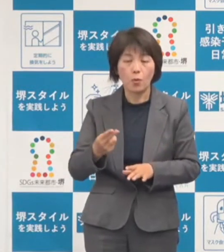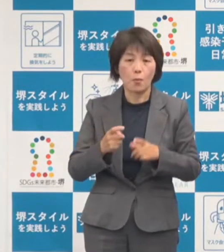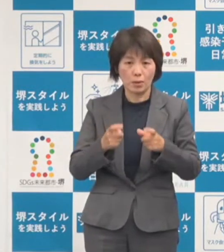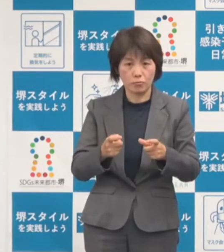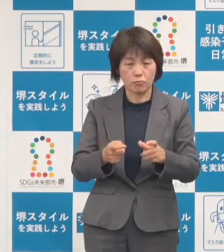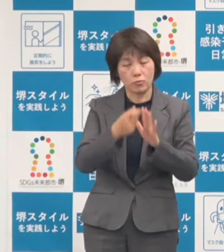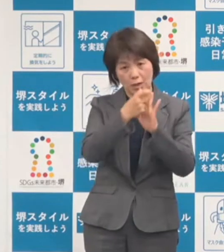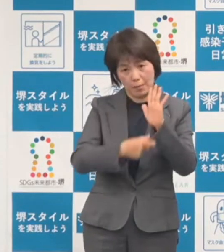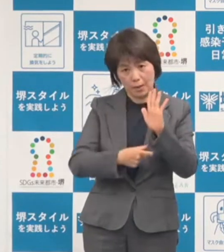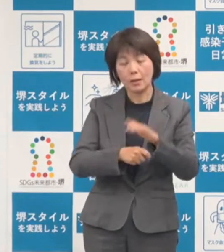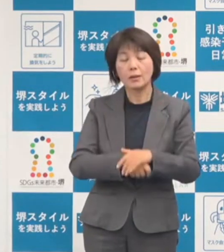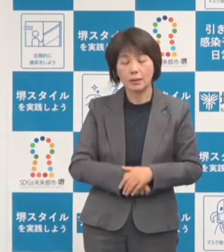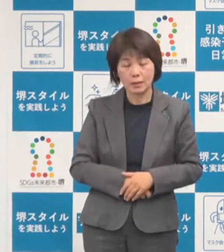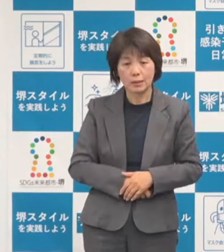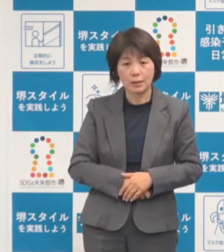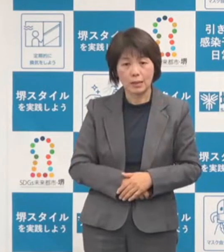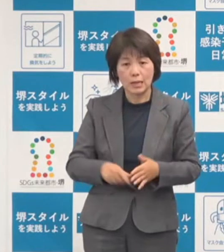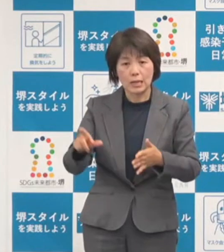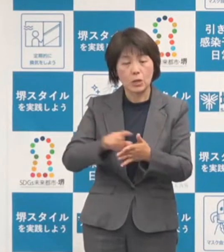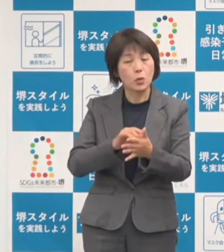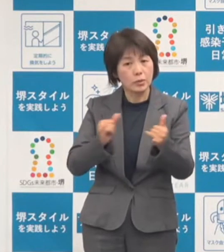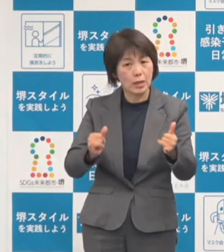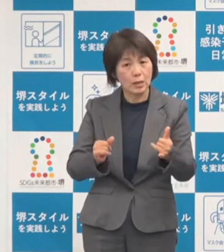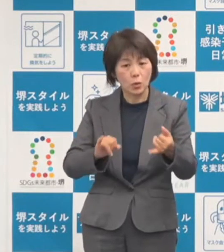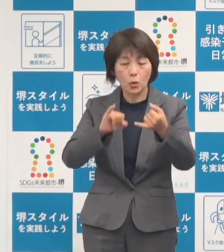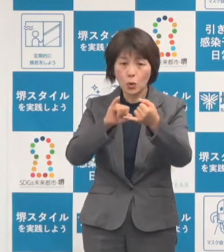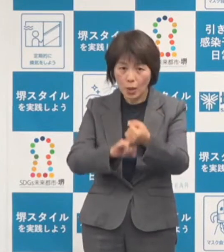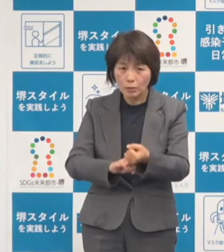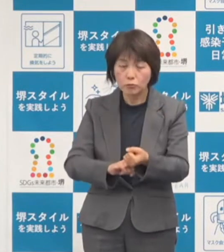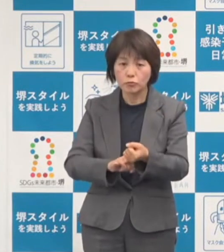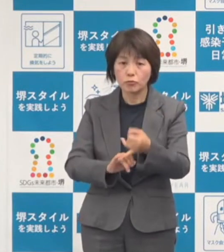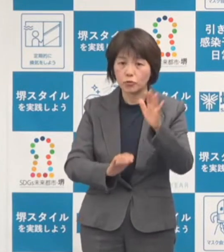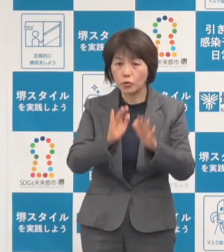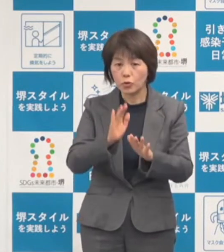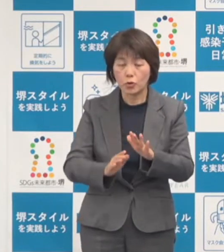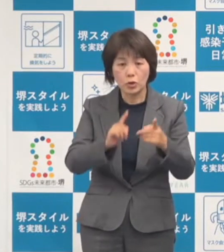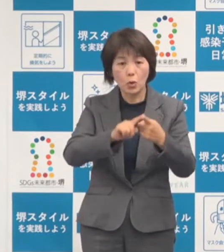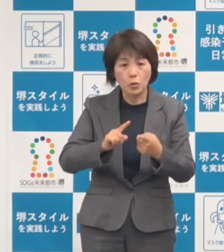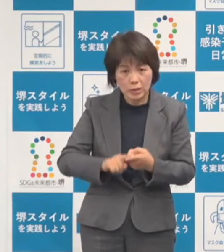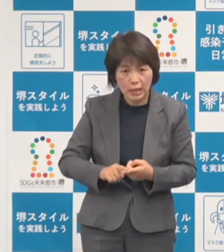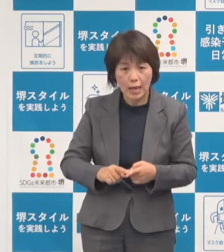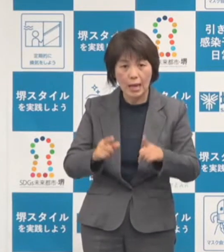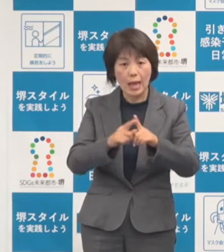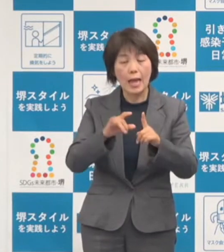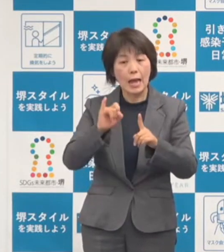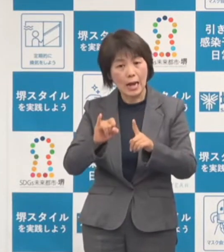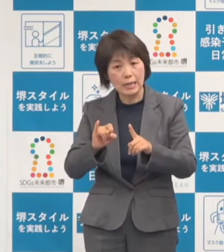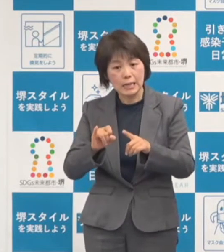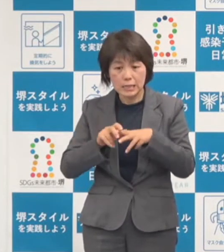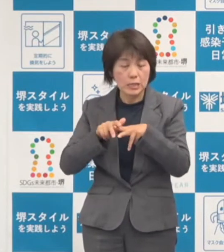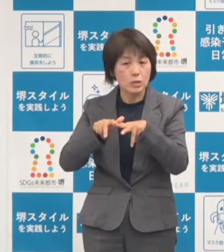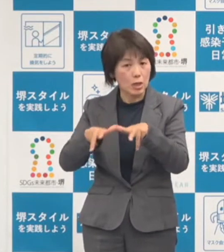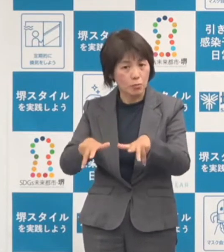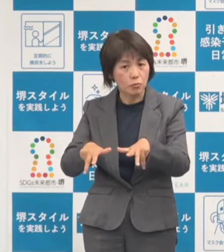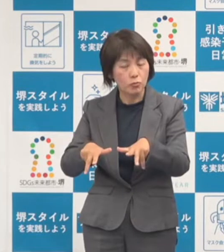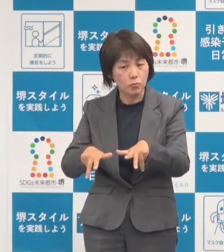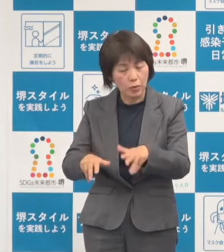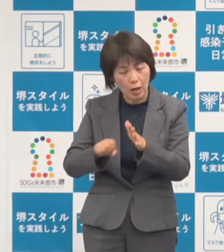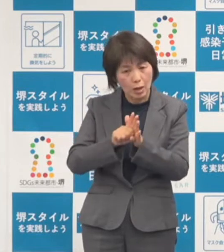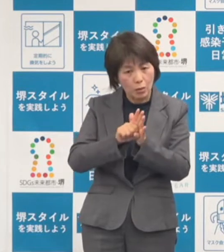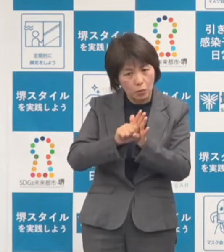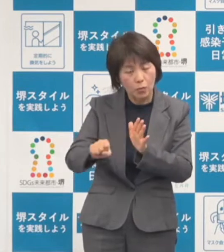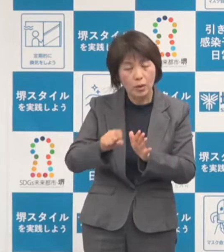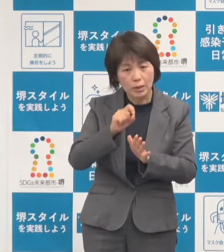。利用者の予約状況に応じて AI システムが効率的で最適なルートを決定をして、そ